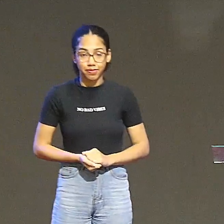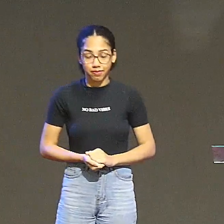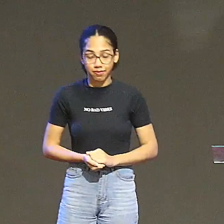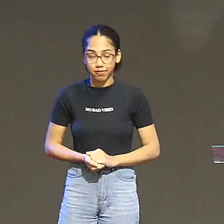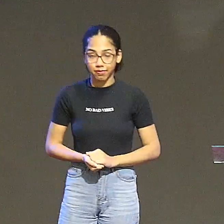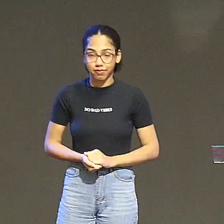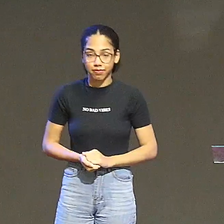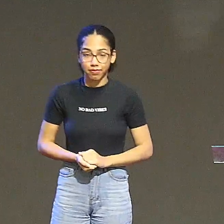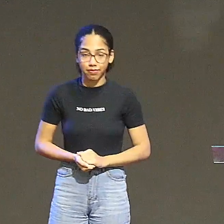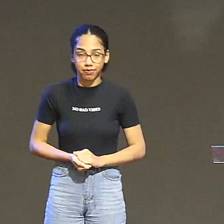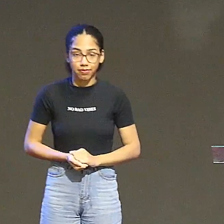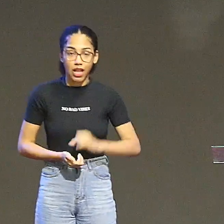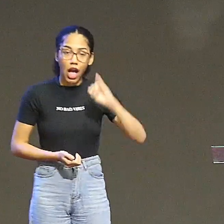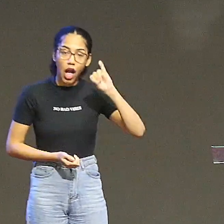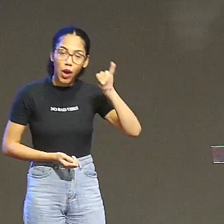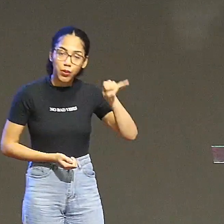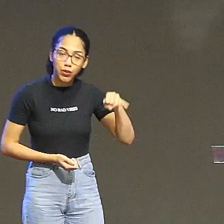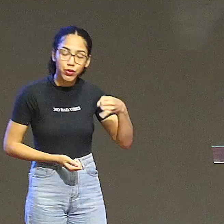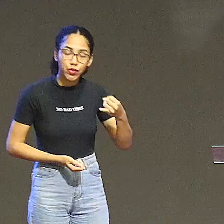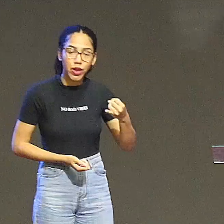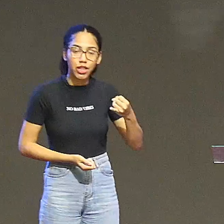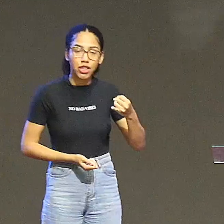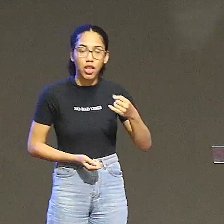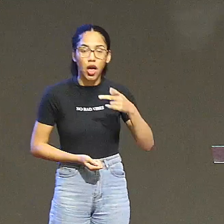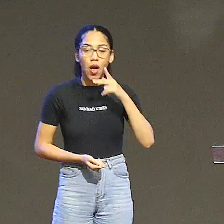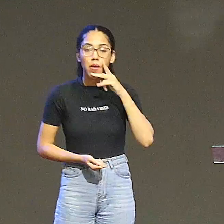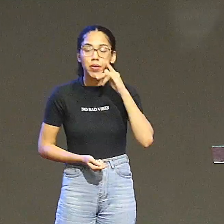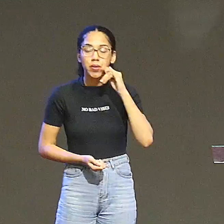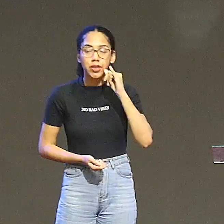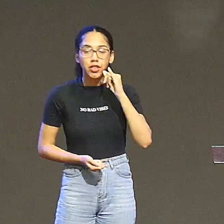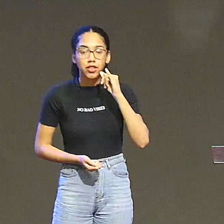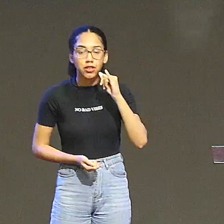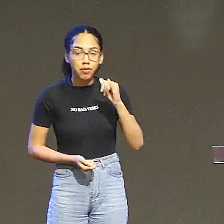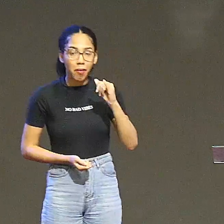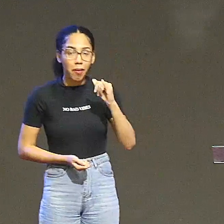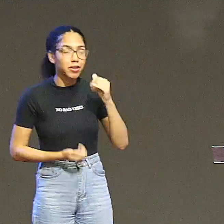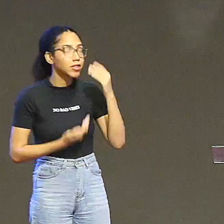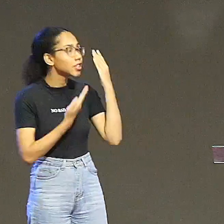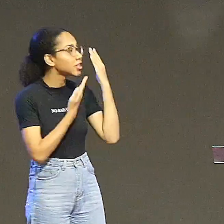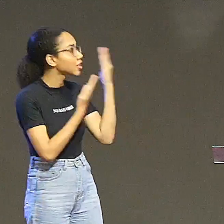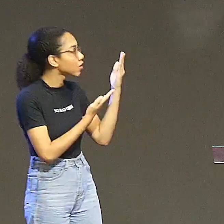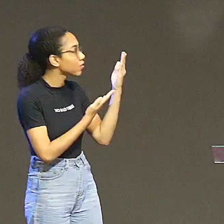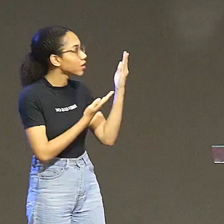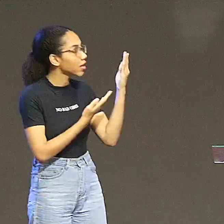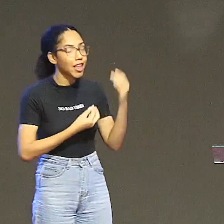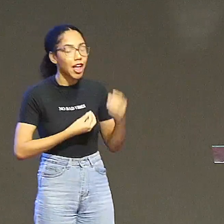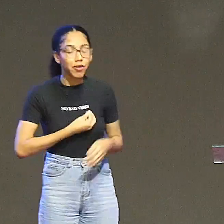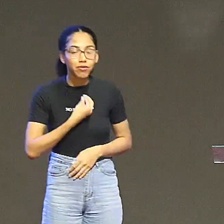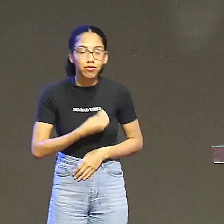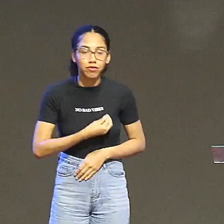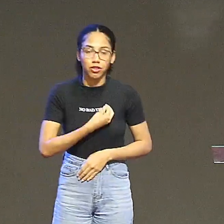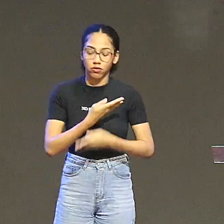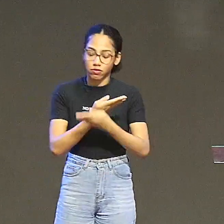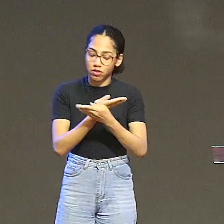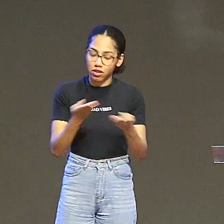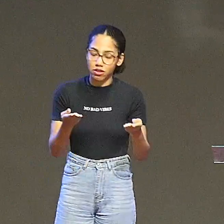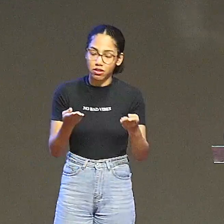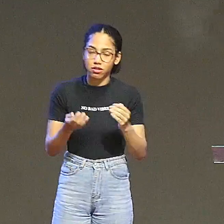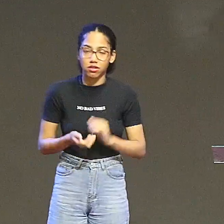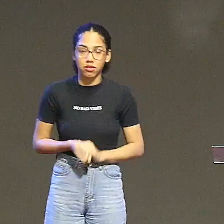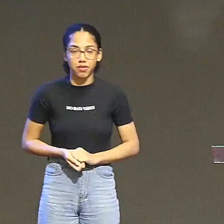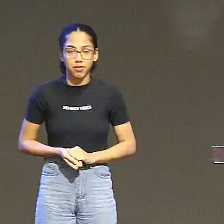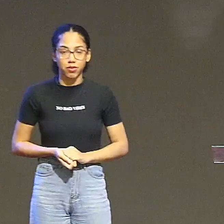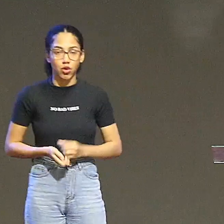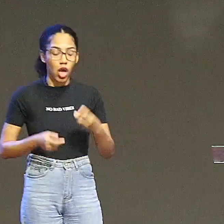desfruta da paternidade de Deus sobre a sua vida porque isso é uma coisa maravilhosa eu quero dar três dicas